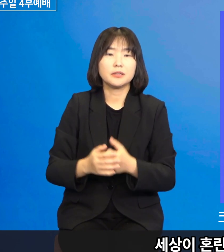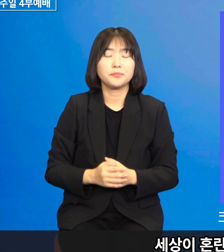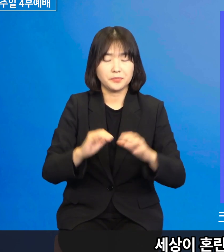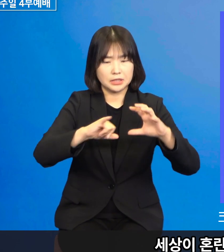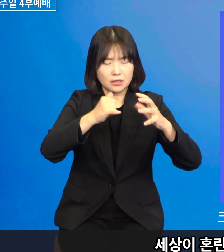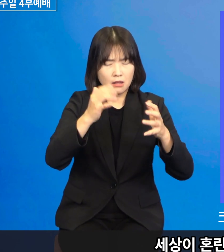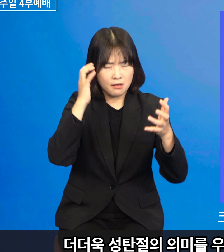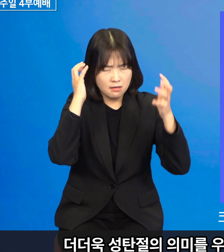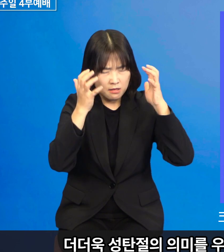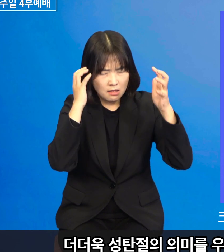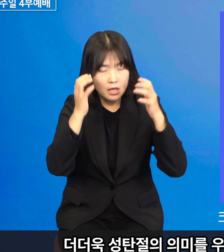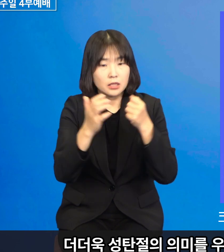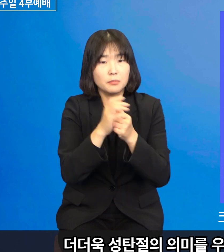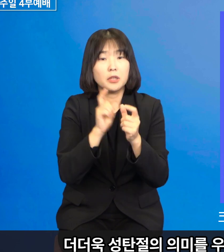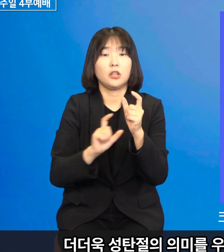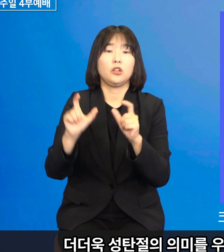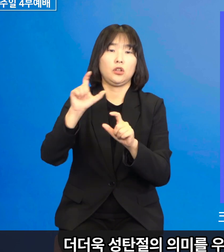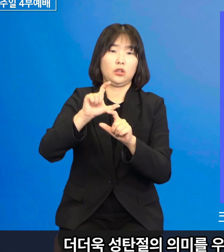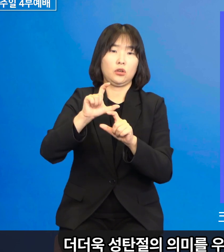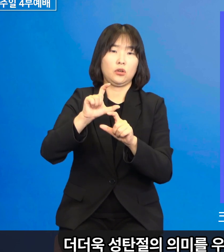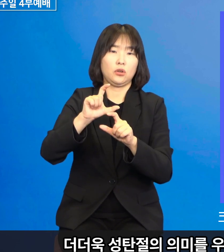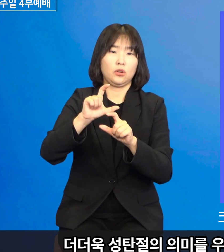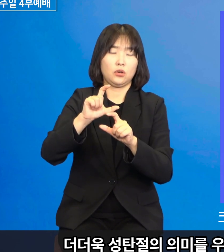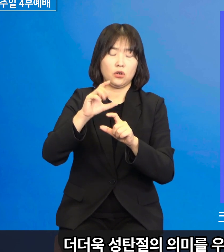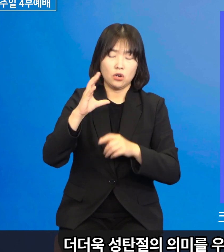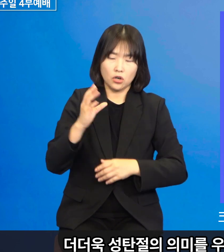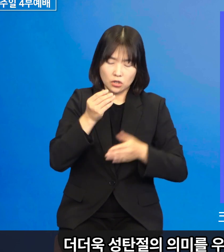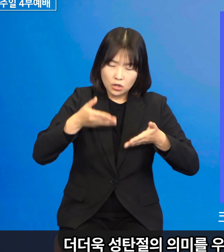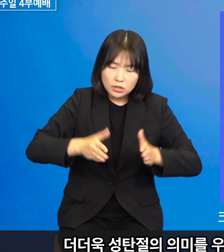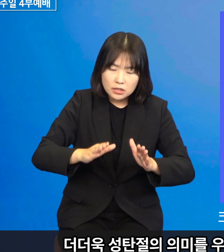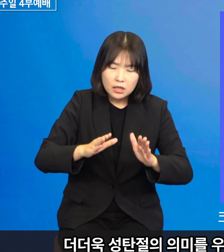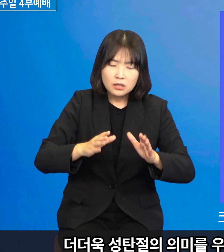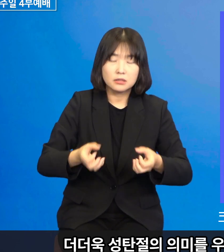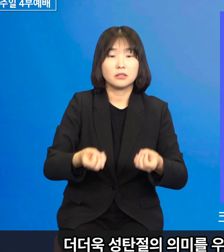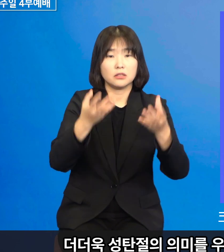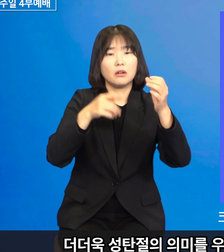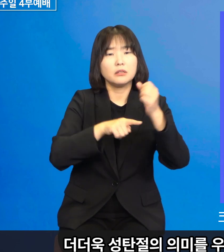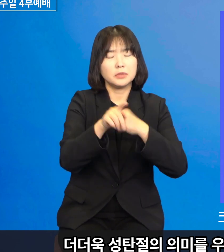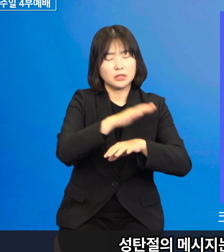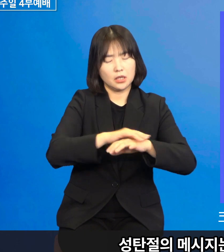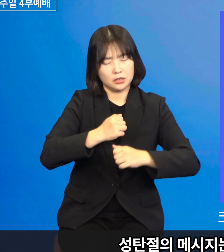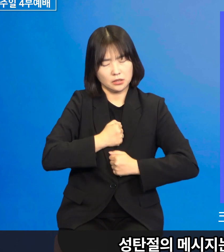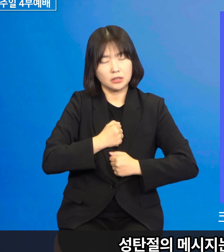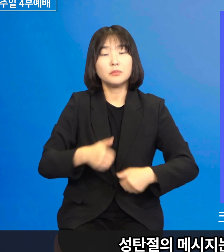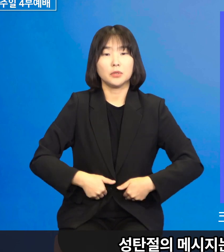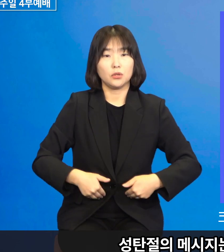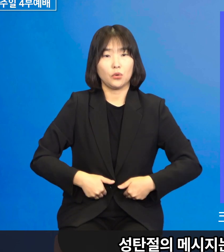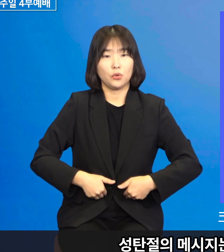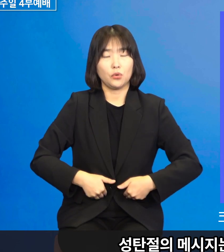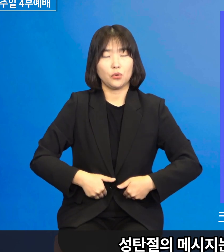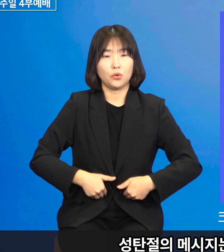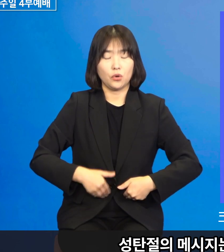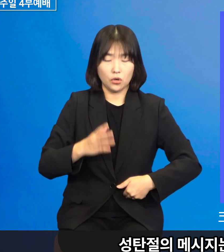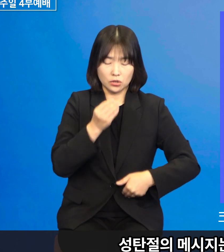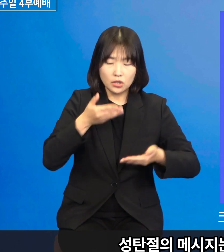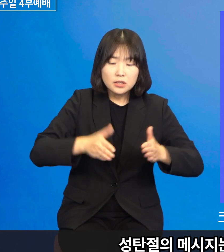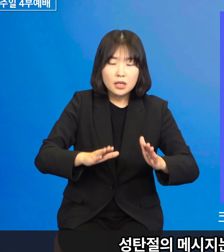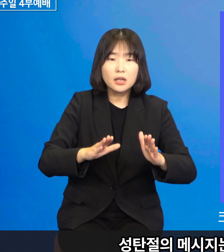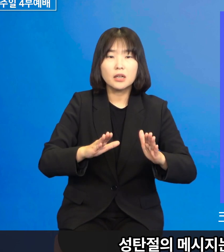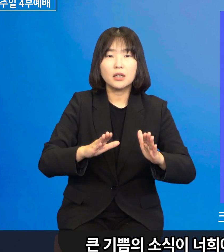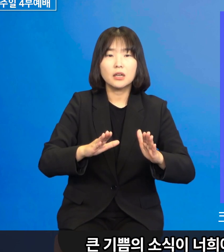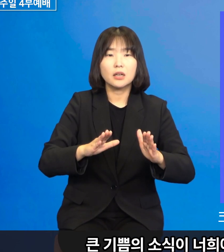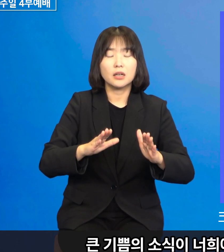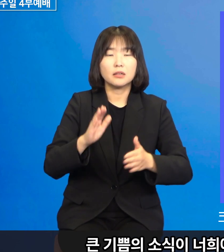세상이 혼란스럽기 때문에 더더욱 성탄절의 의미를 우리가 잘 지켜야 된다는 것이죠. 성탄절의 메시지는 두려워하지